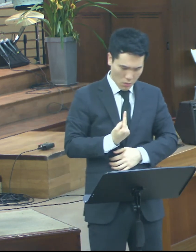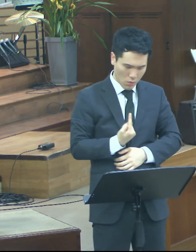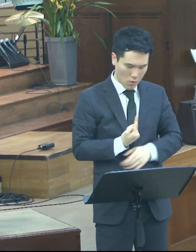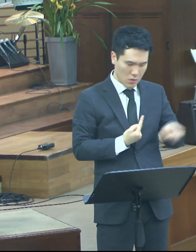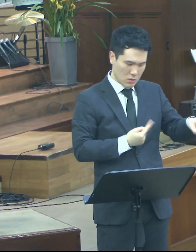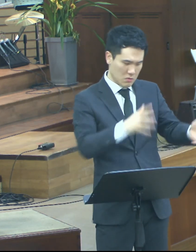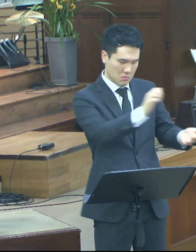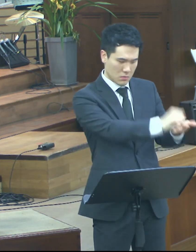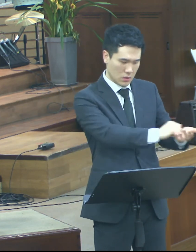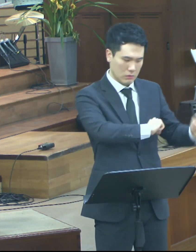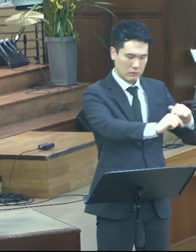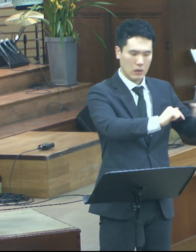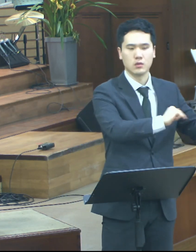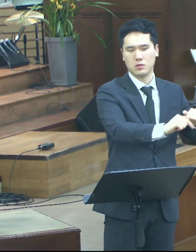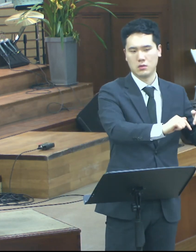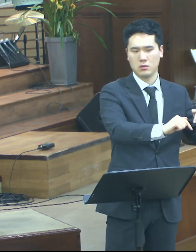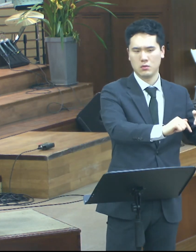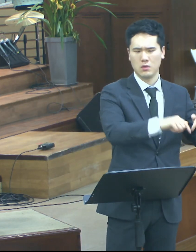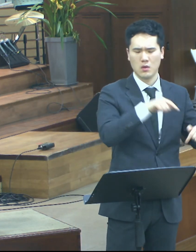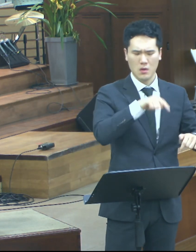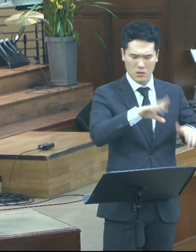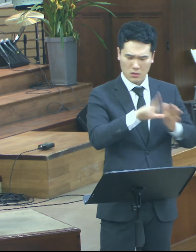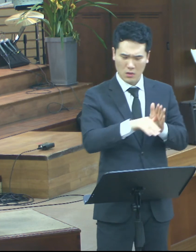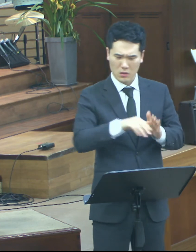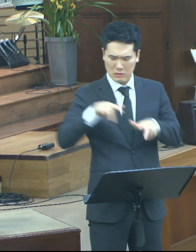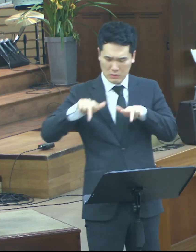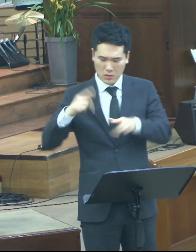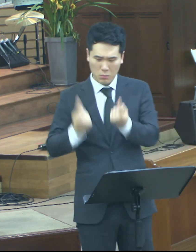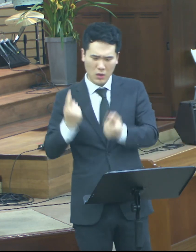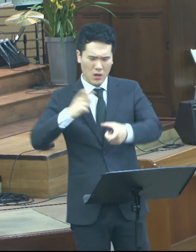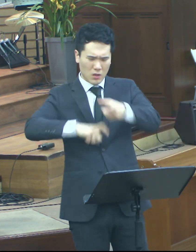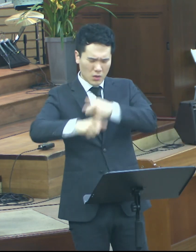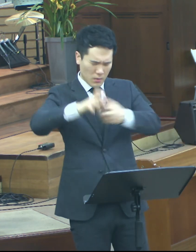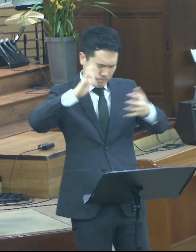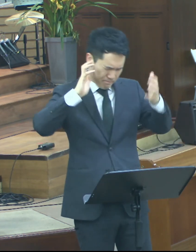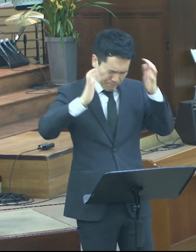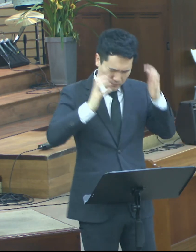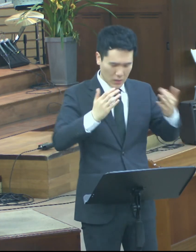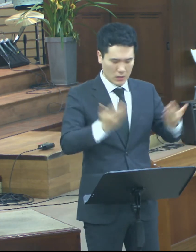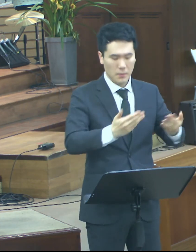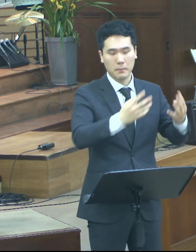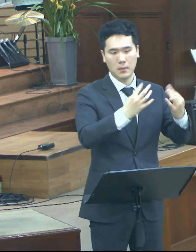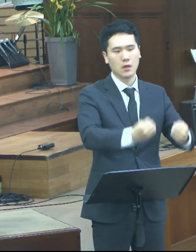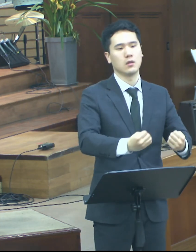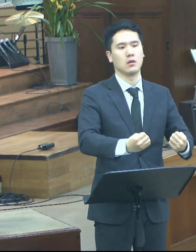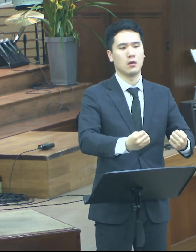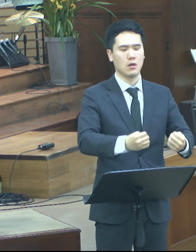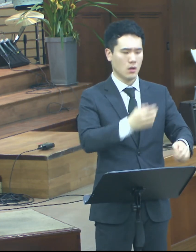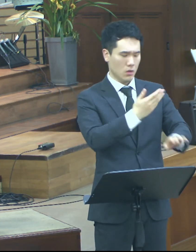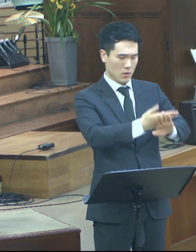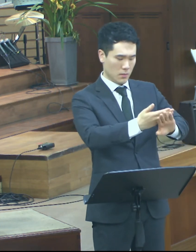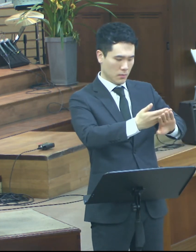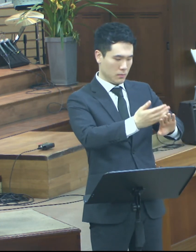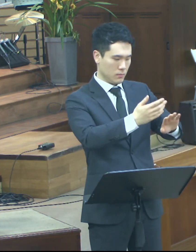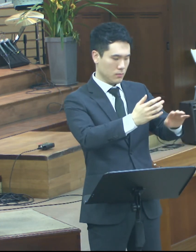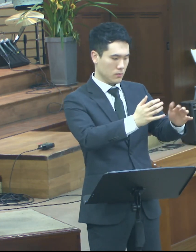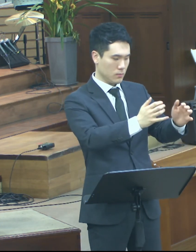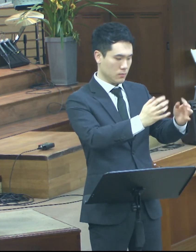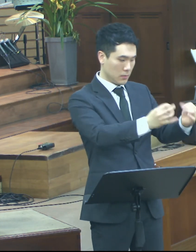예수님 시대는 훨씬 복잡하고 머리 아픈 문제가 더 많았어요. 많은 사람들이 배고파가지고 고통하고